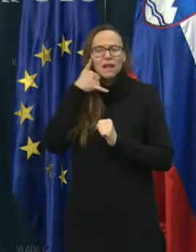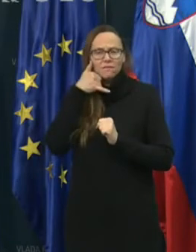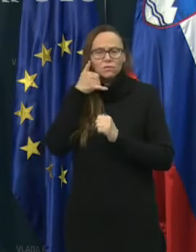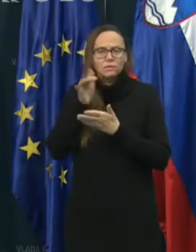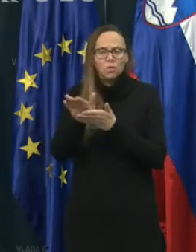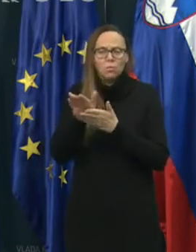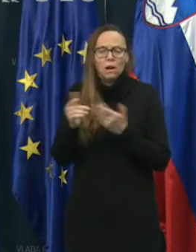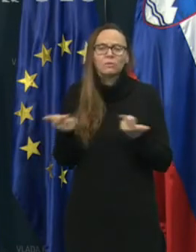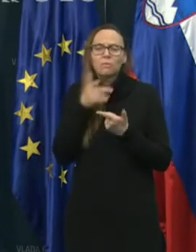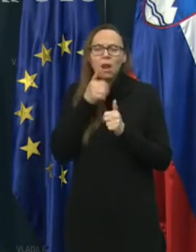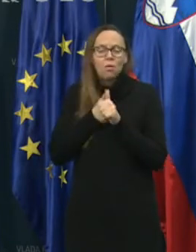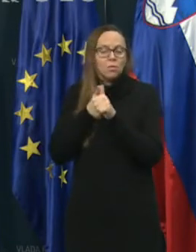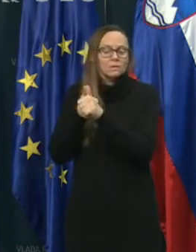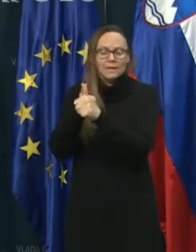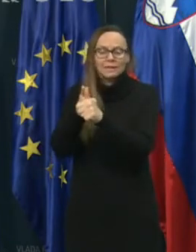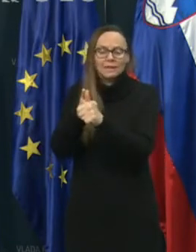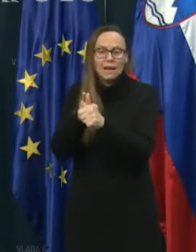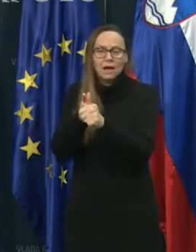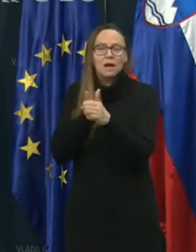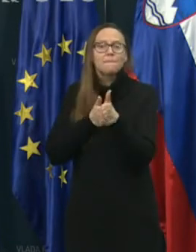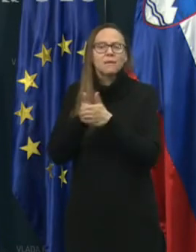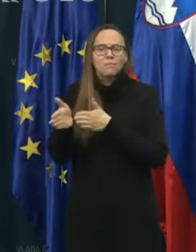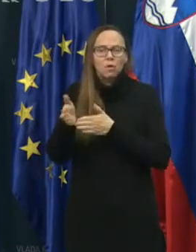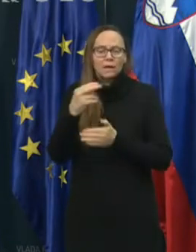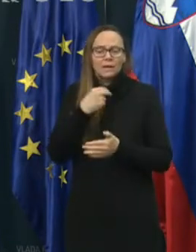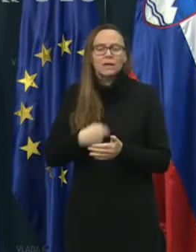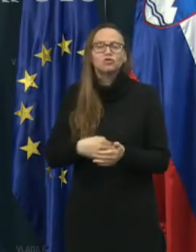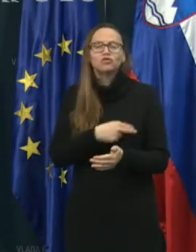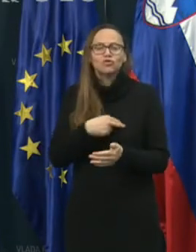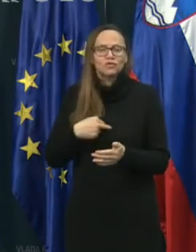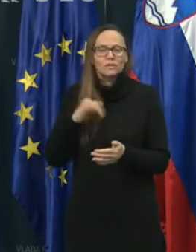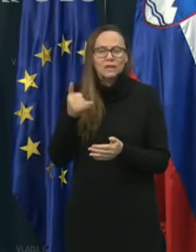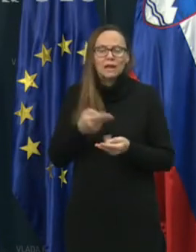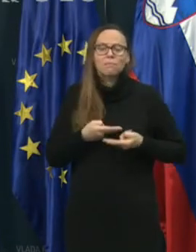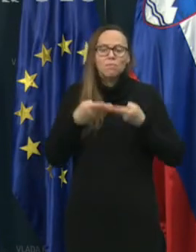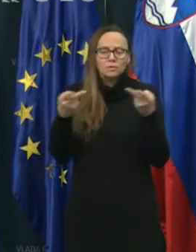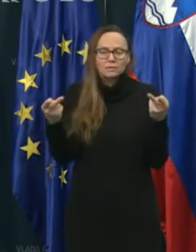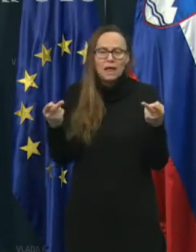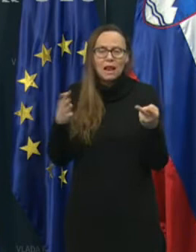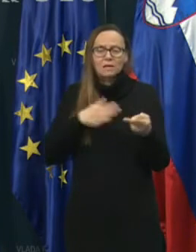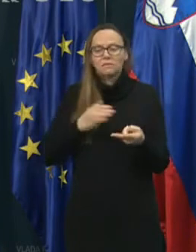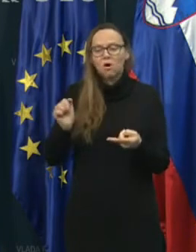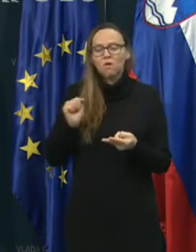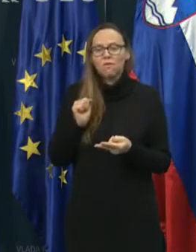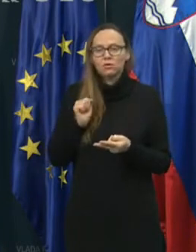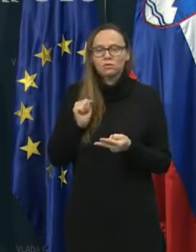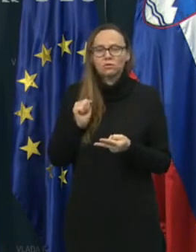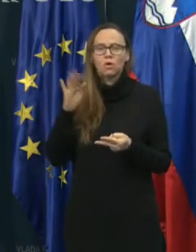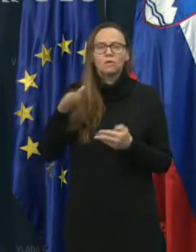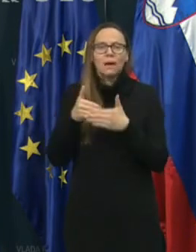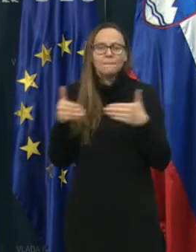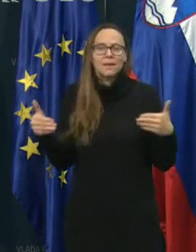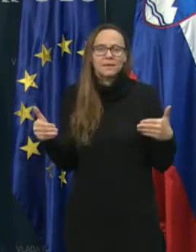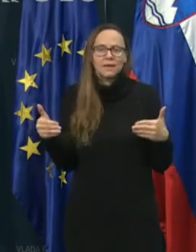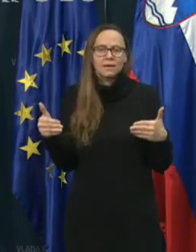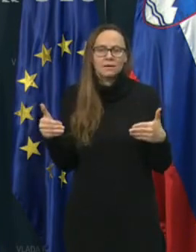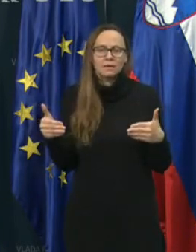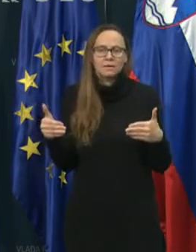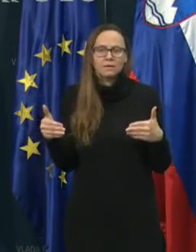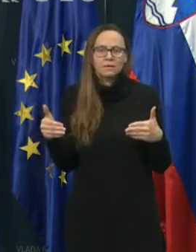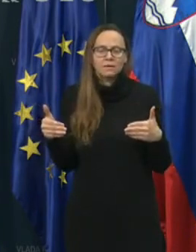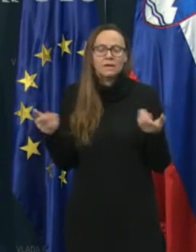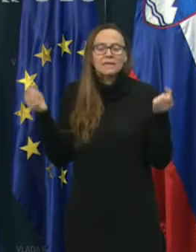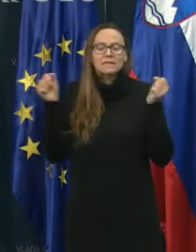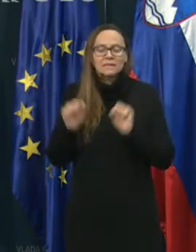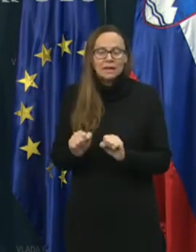sledila. Mimogrede, Švica je poslala svojo vojsko na meje.